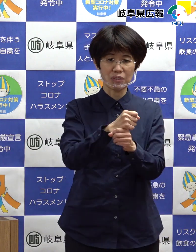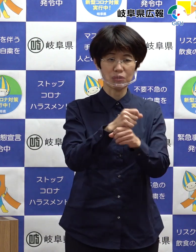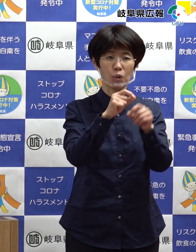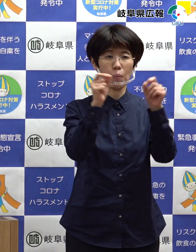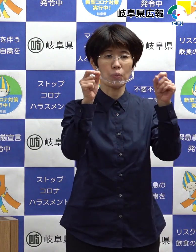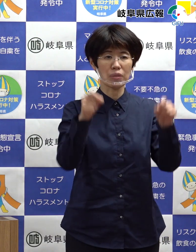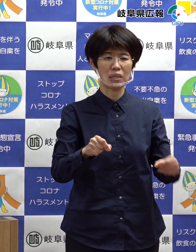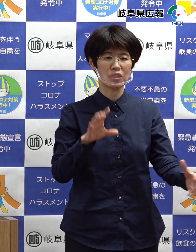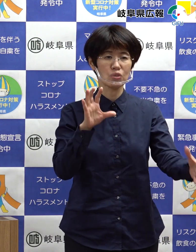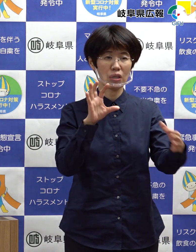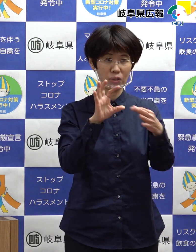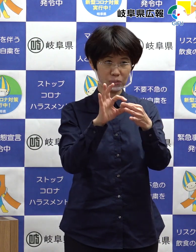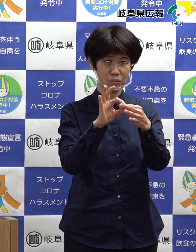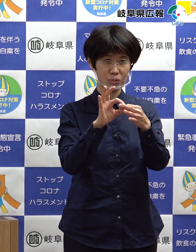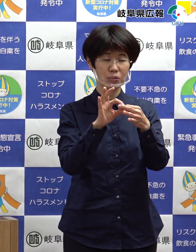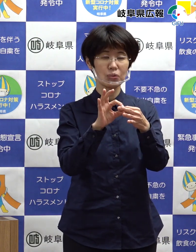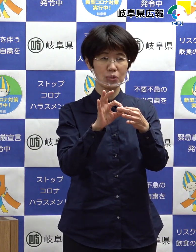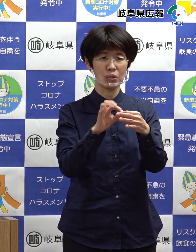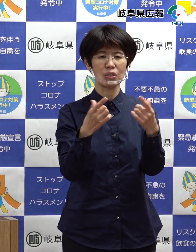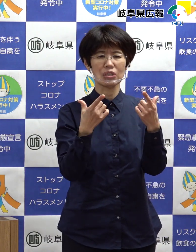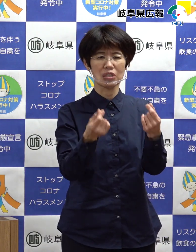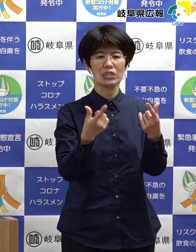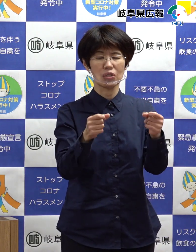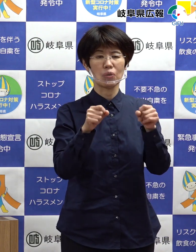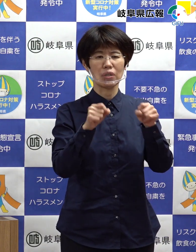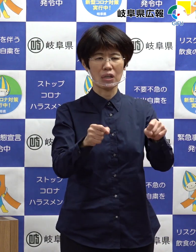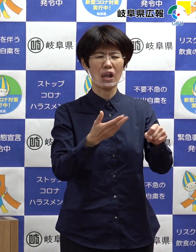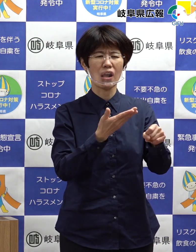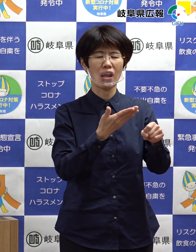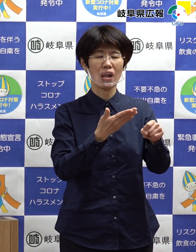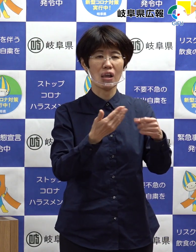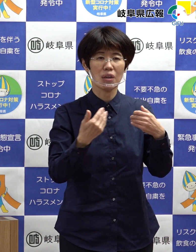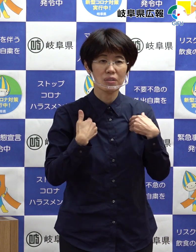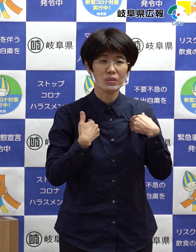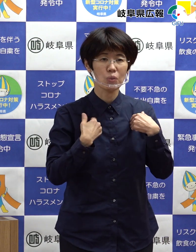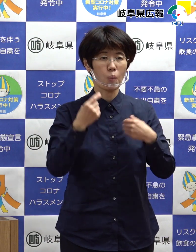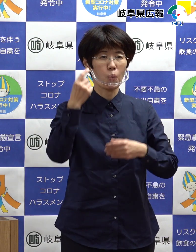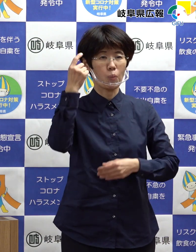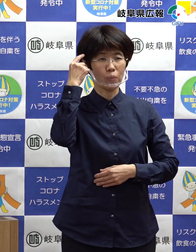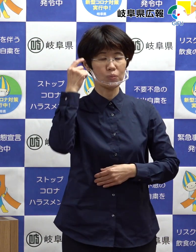、きちっとやらなきゃなと思いますね。